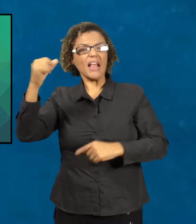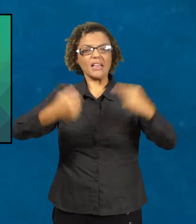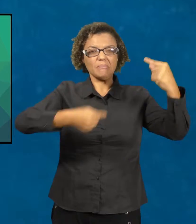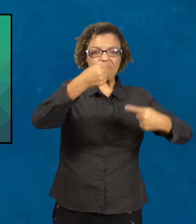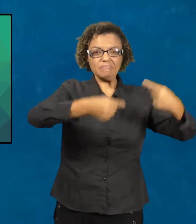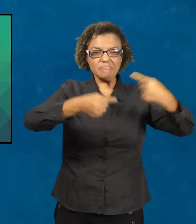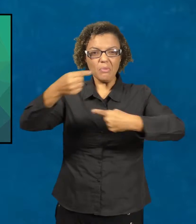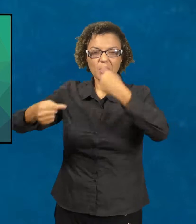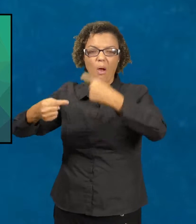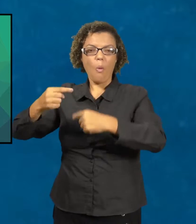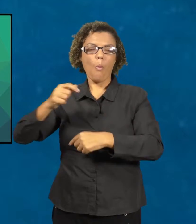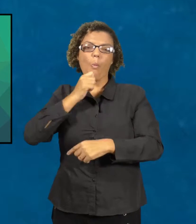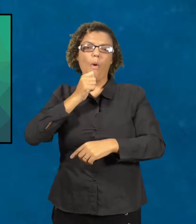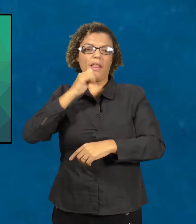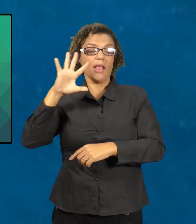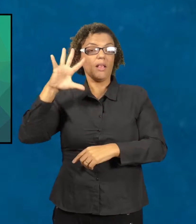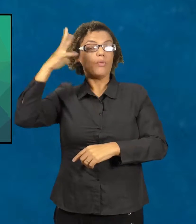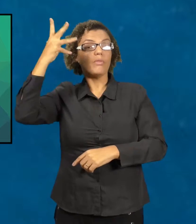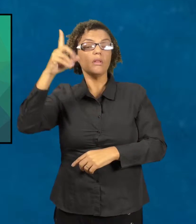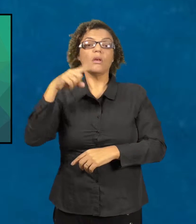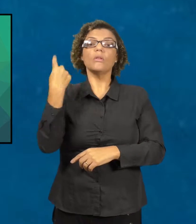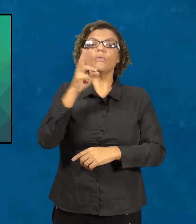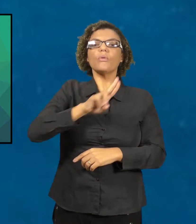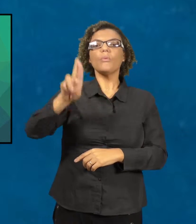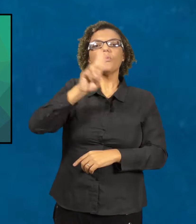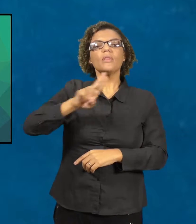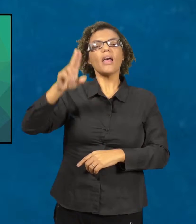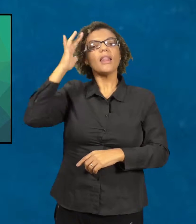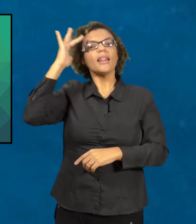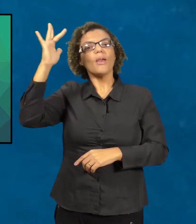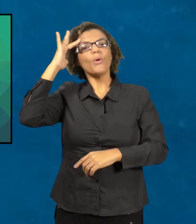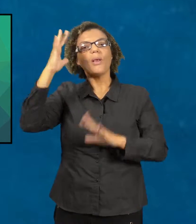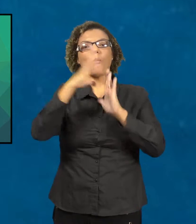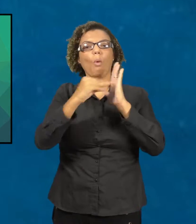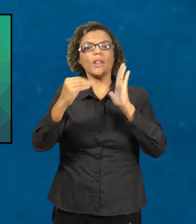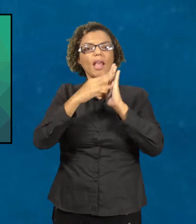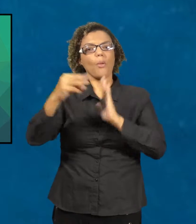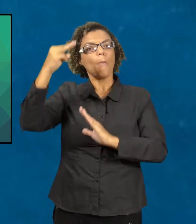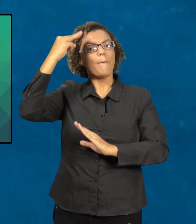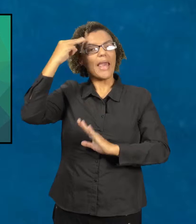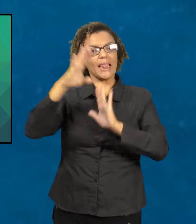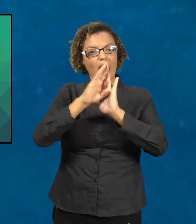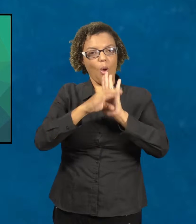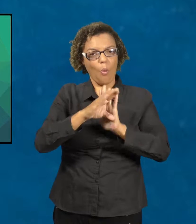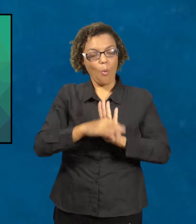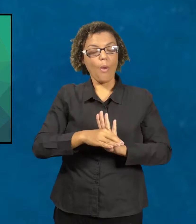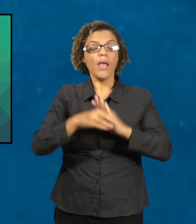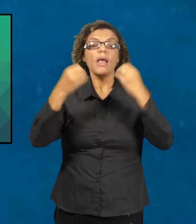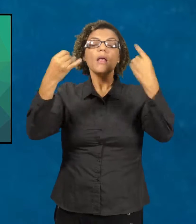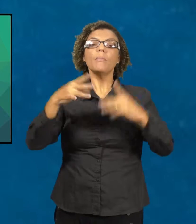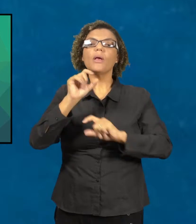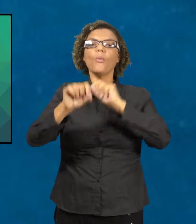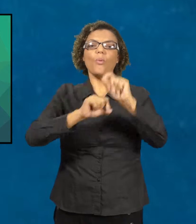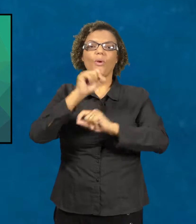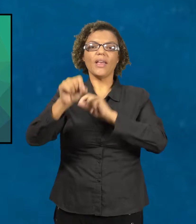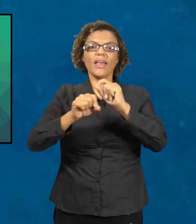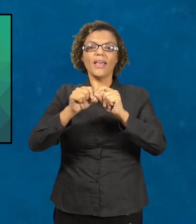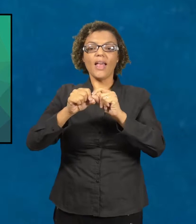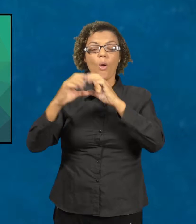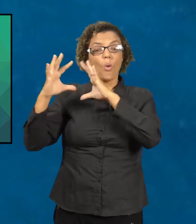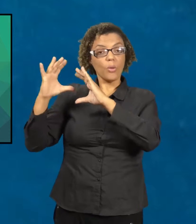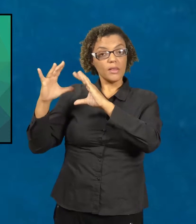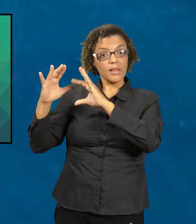utilizar então a teoria dos modelos mentais, que nos diz o seguinte: mesmo que internamente o cérebro realize